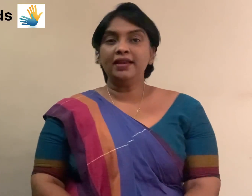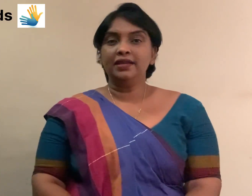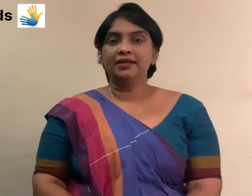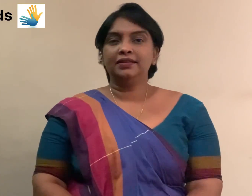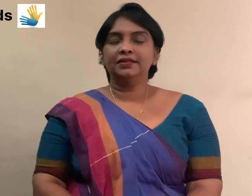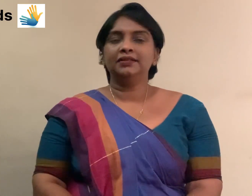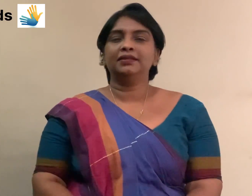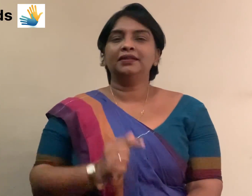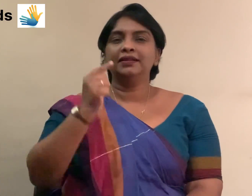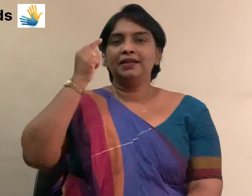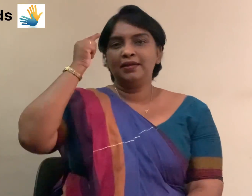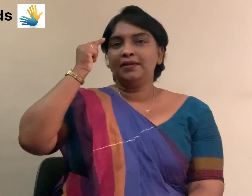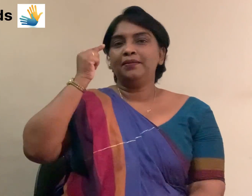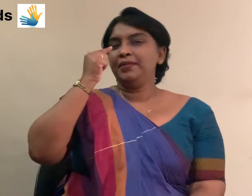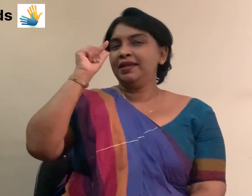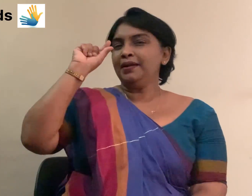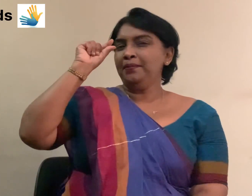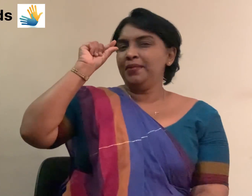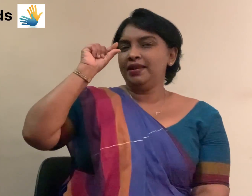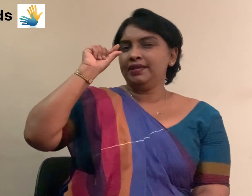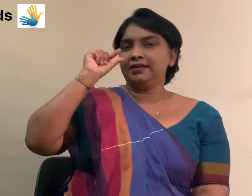මැණික්. මේක මැණික්.